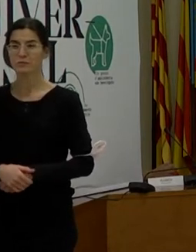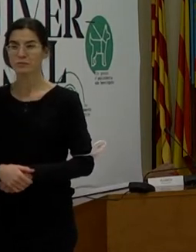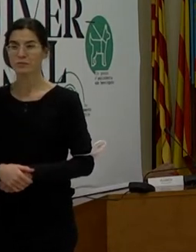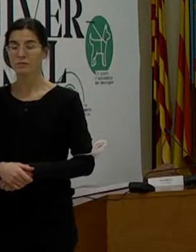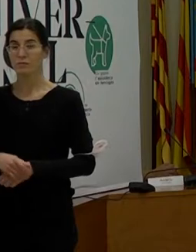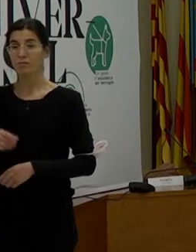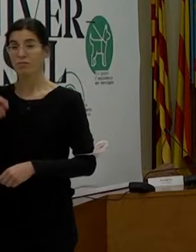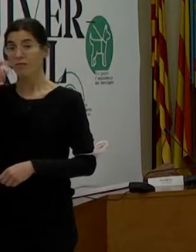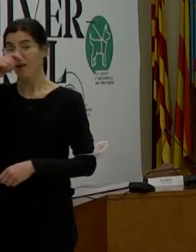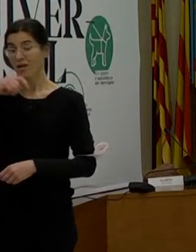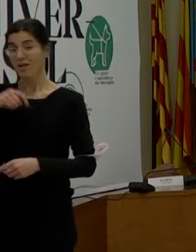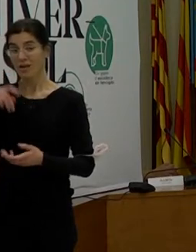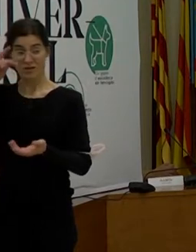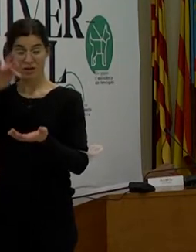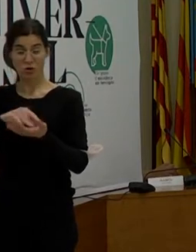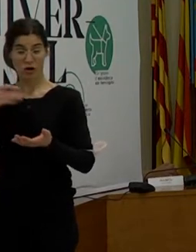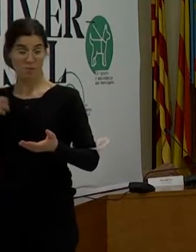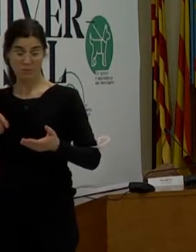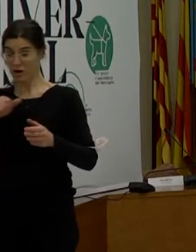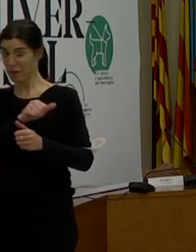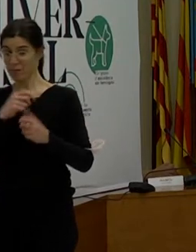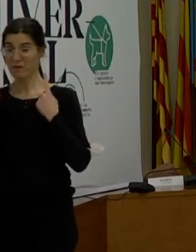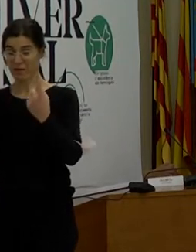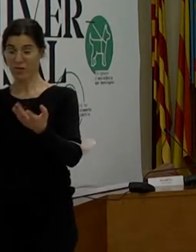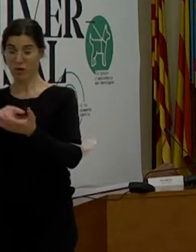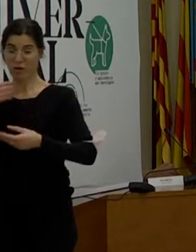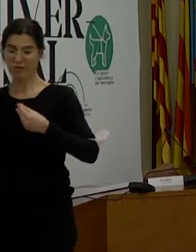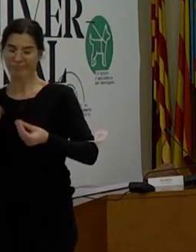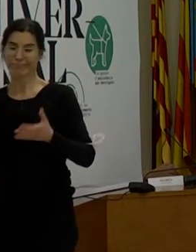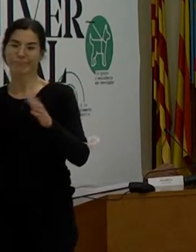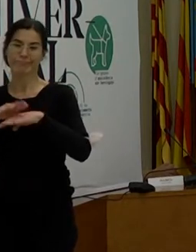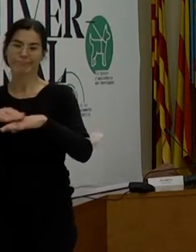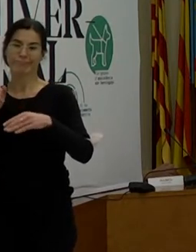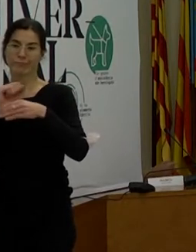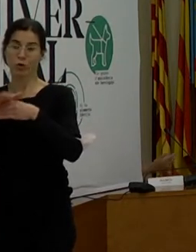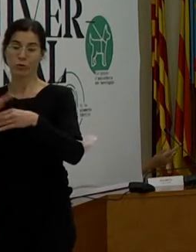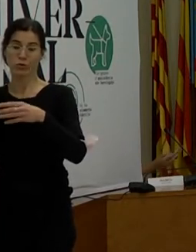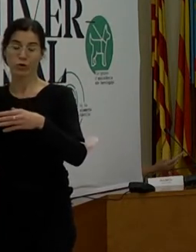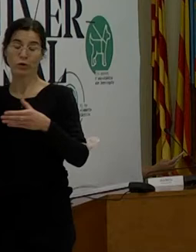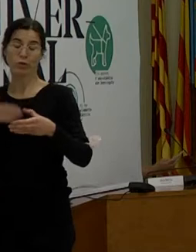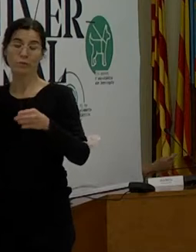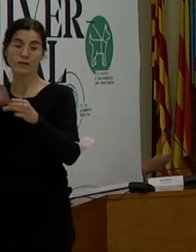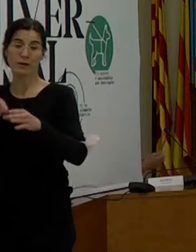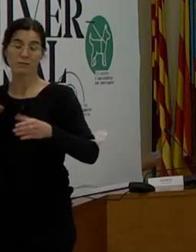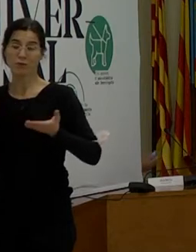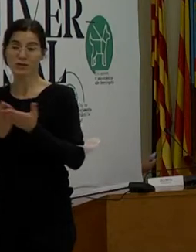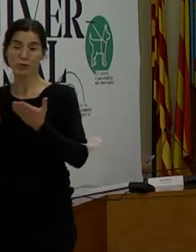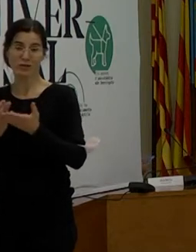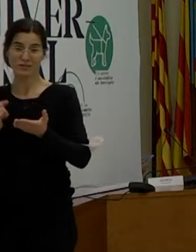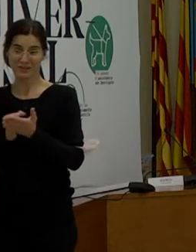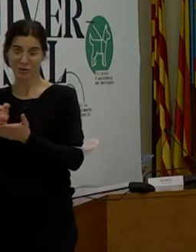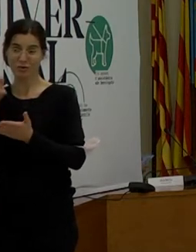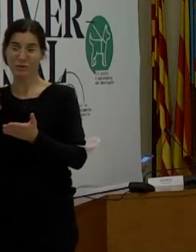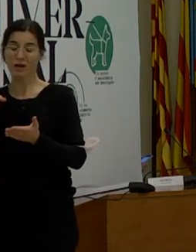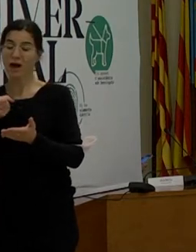Aquesta va ser la primera que vam fer en el campus sud. Per temes de Covid només van participar els estudiants de l'assignatura i